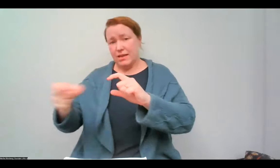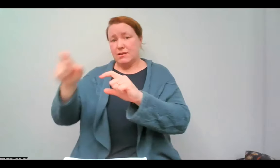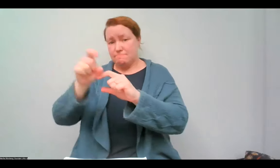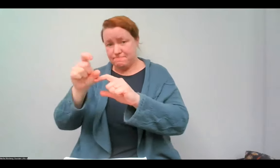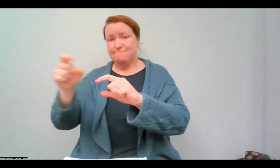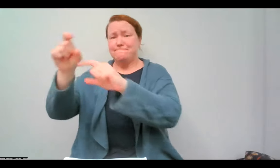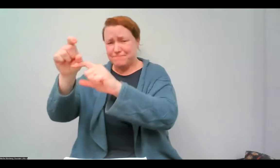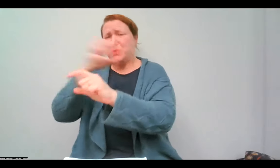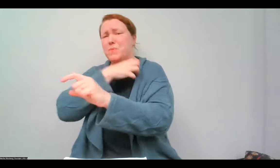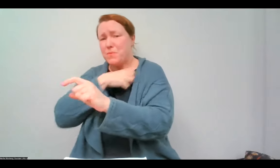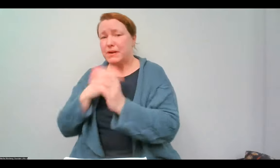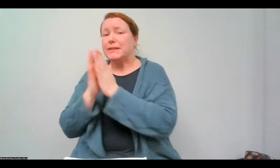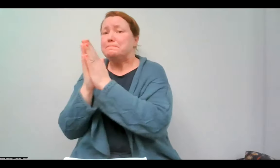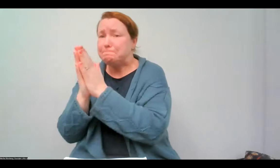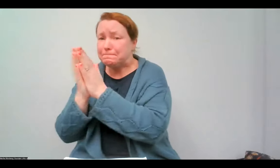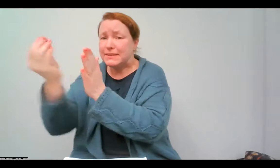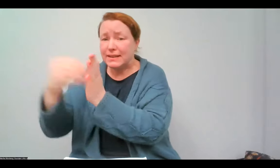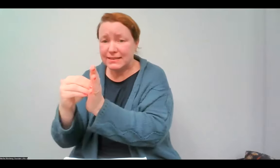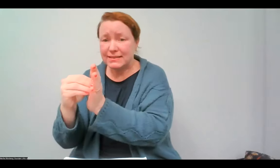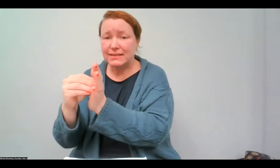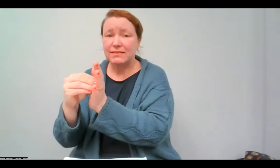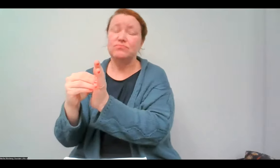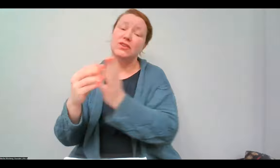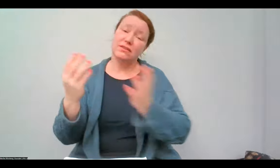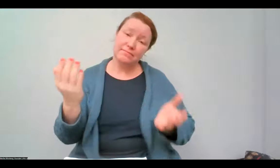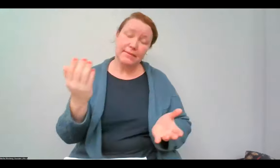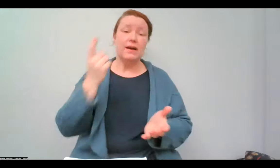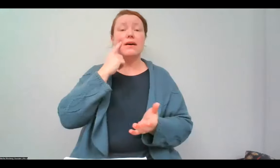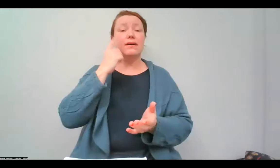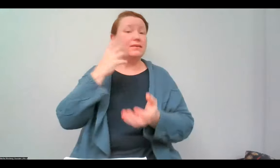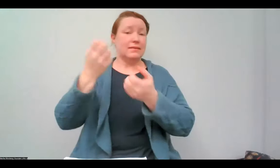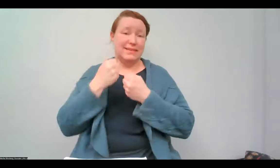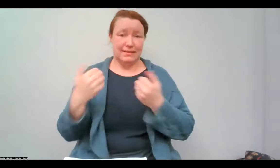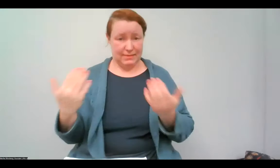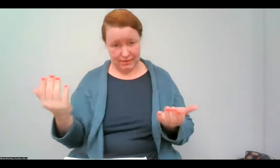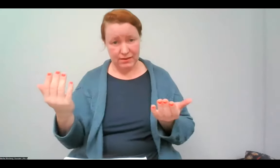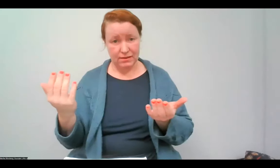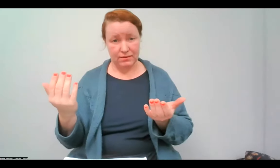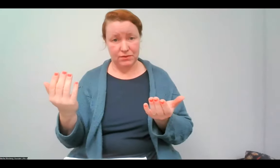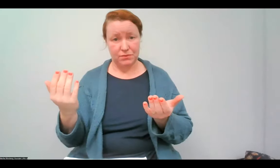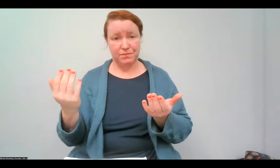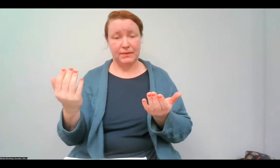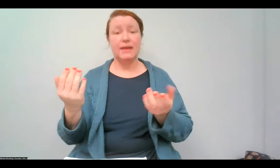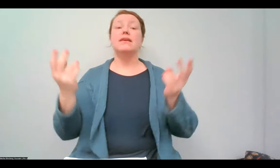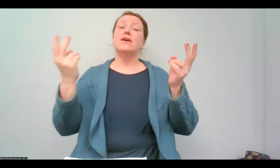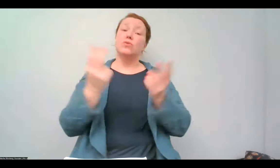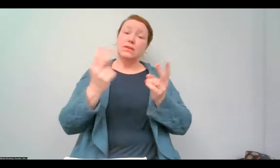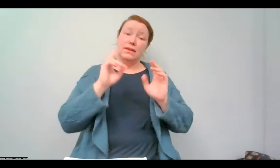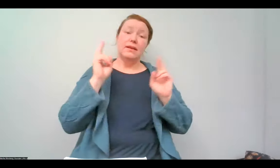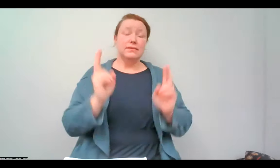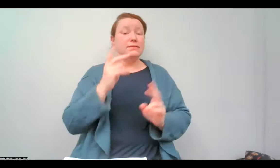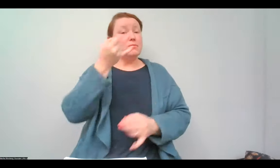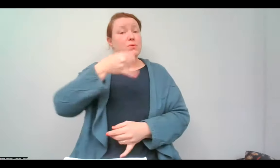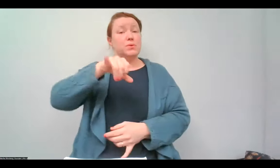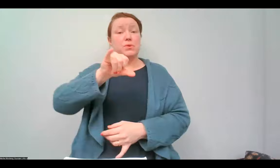Ja se on aina vuosittain yritetty saada siihen hieman lisää, mutta aina ei ole saatu